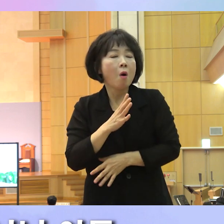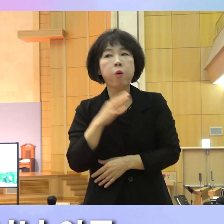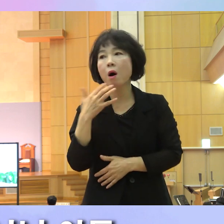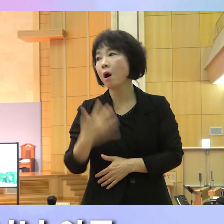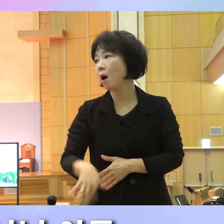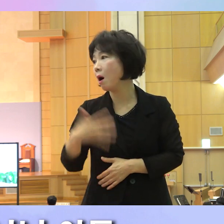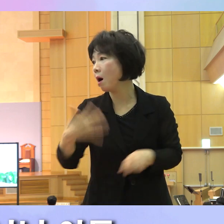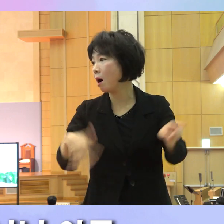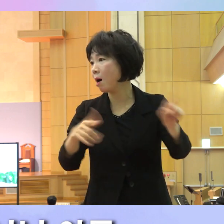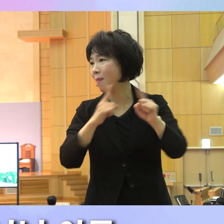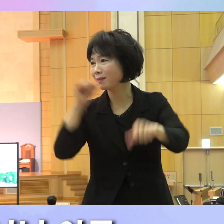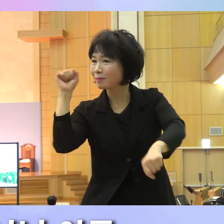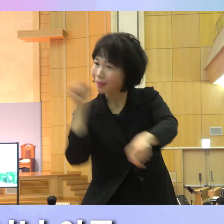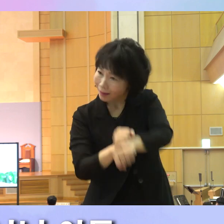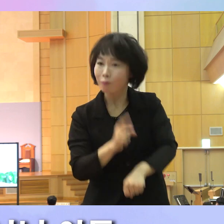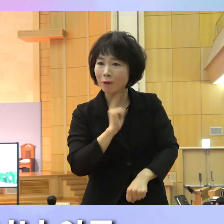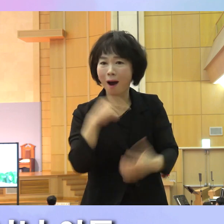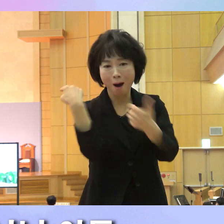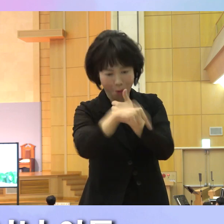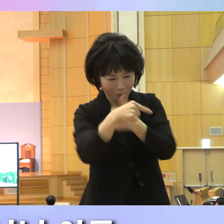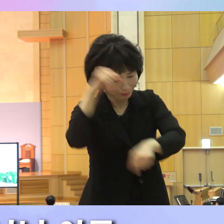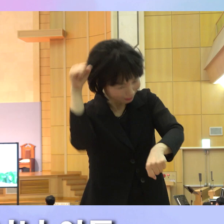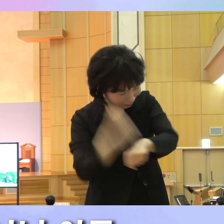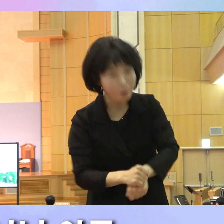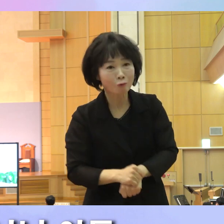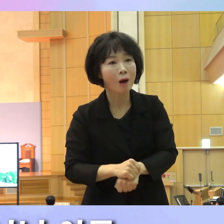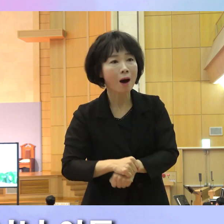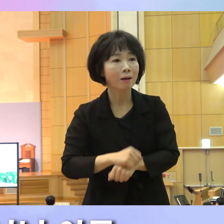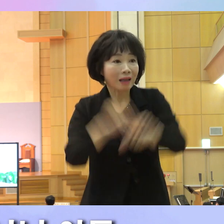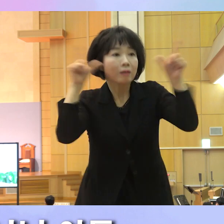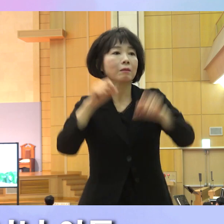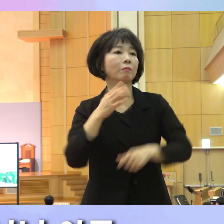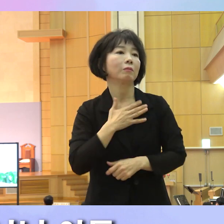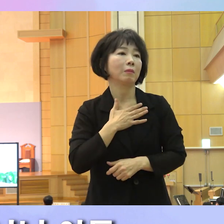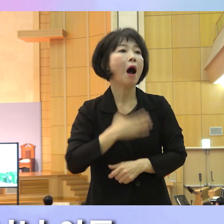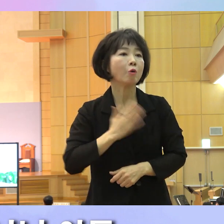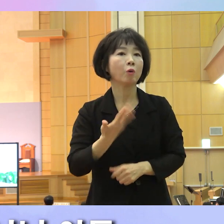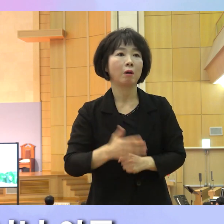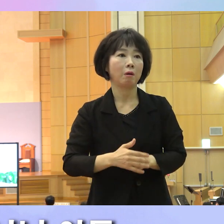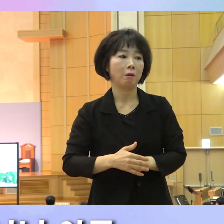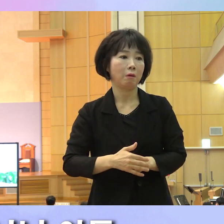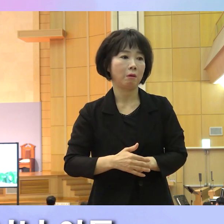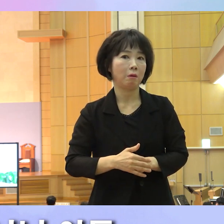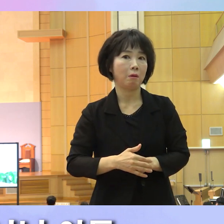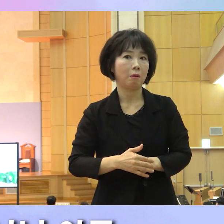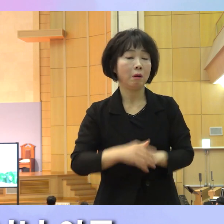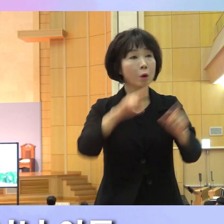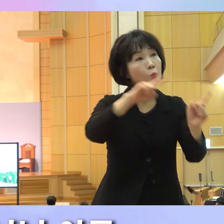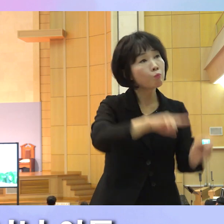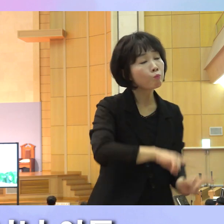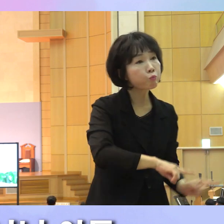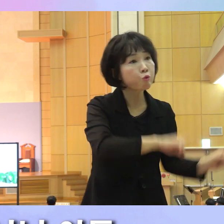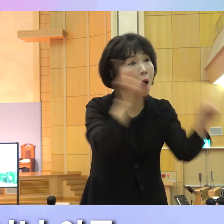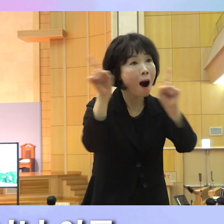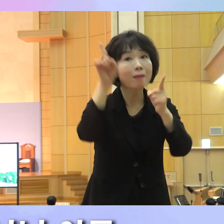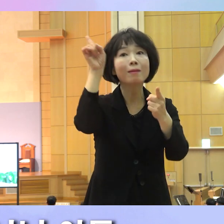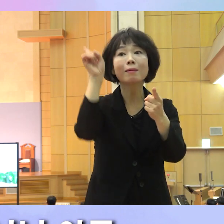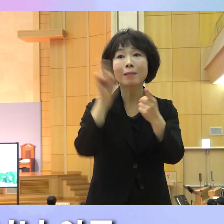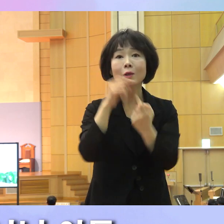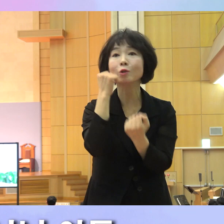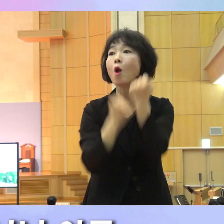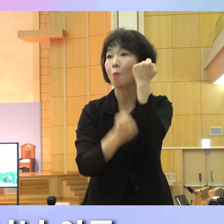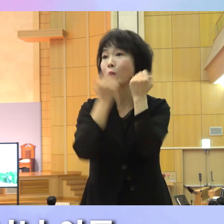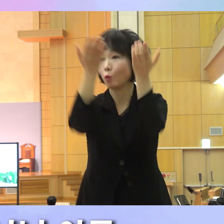말씀만 우리가 읽었는데, 32절을 읽었는데 그 앞전에 보면 부활에 대해서 논하고 있는 거예요.